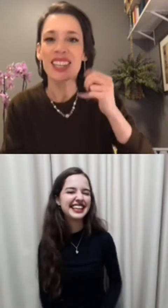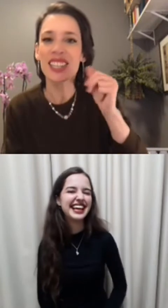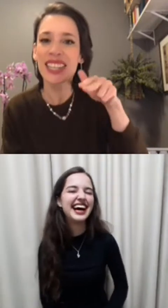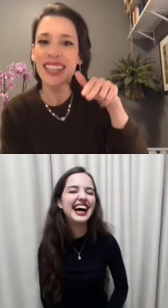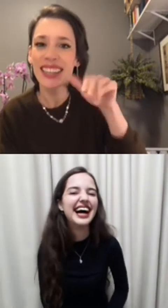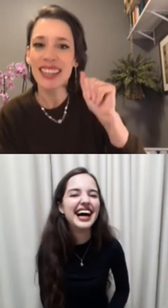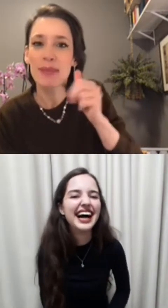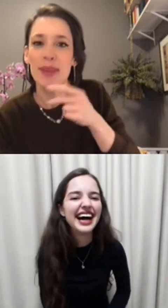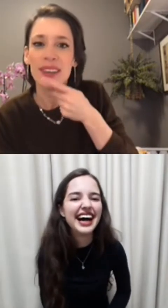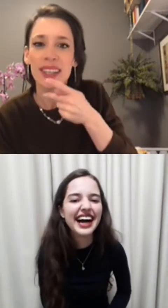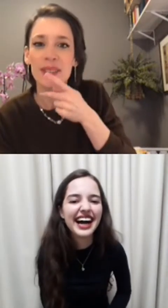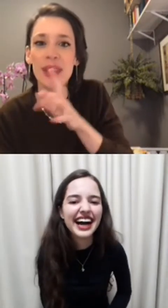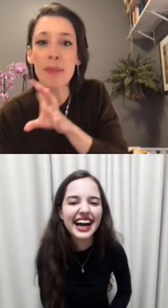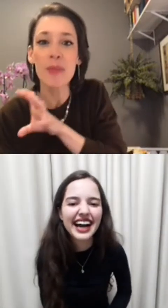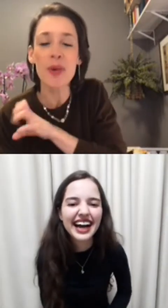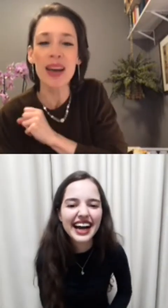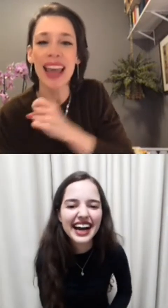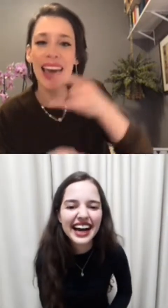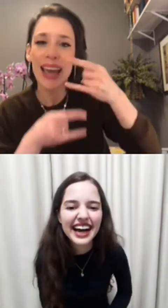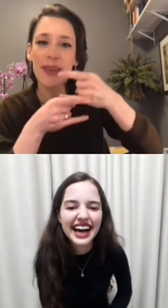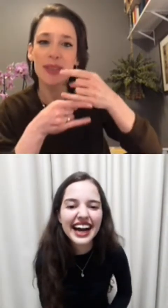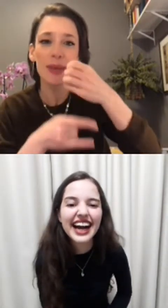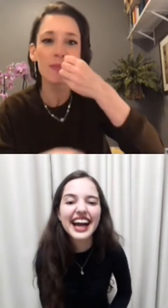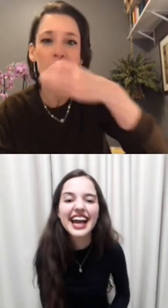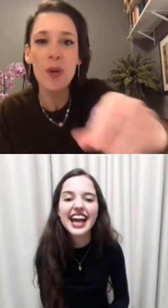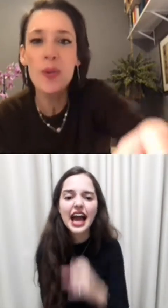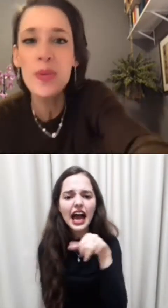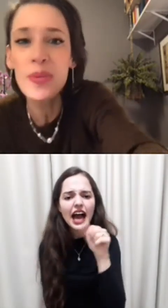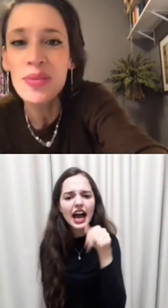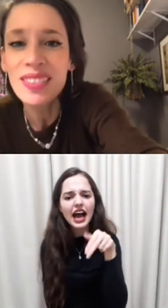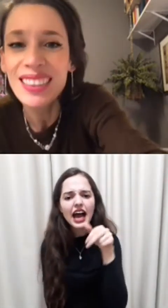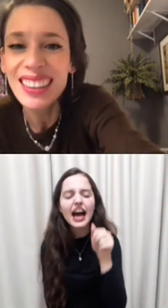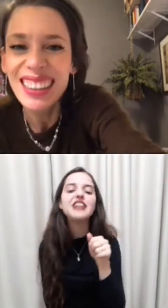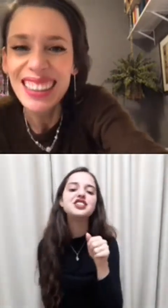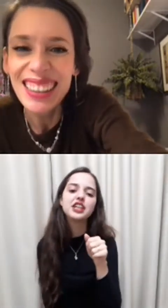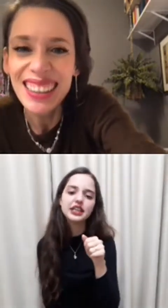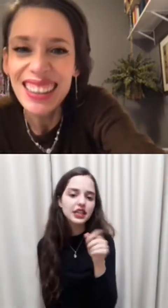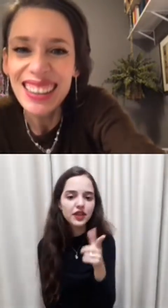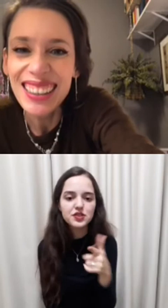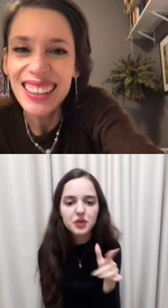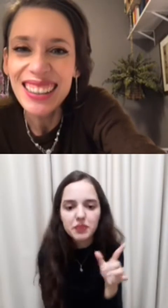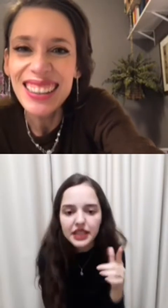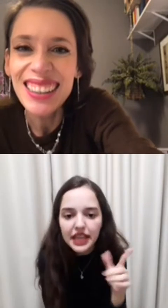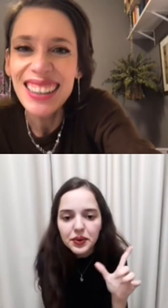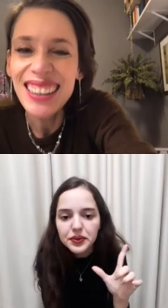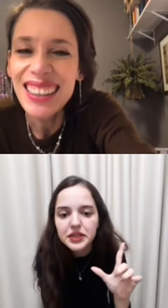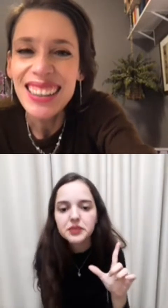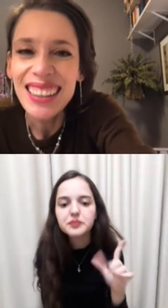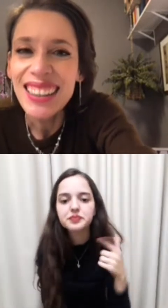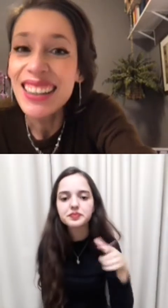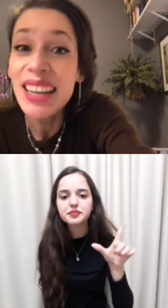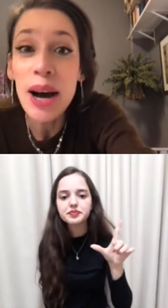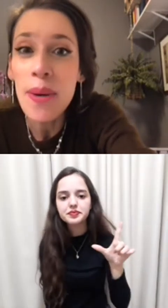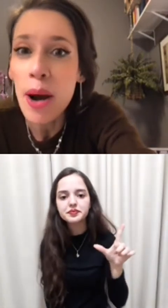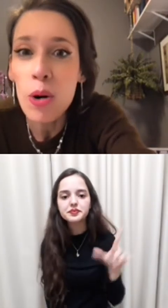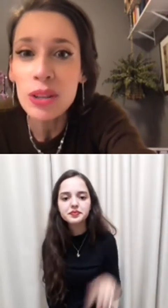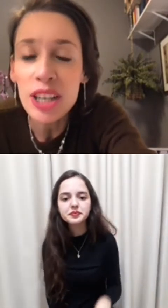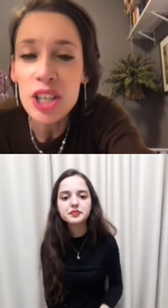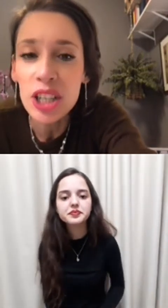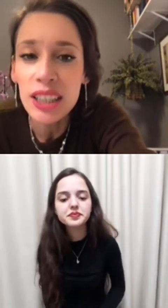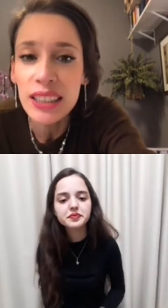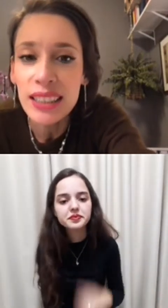A Jana também falando que amou a live, que bom. A Jana não é sua irmã, né? Outra. Não, é